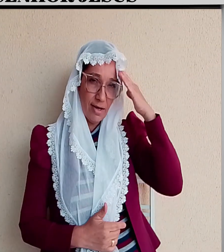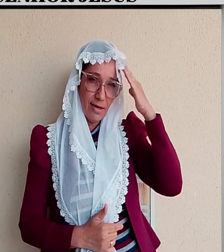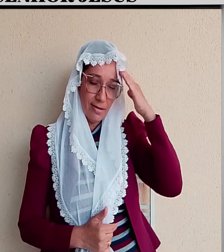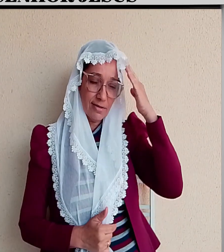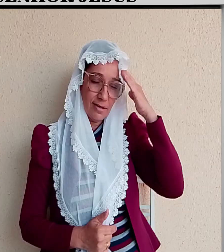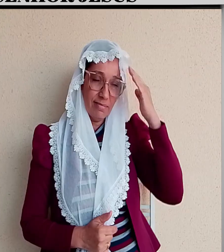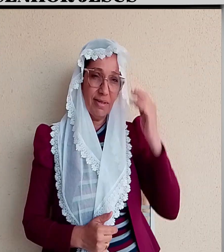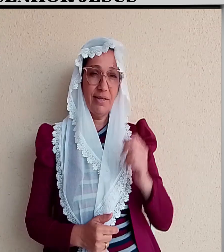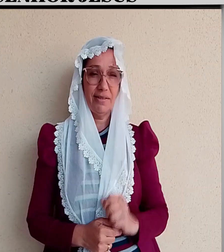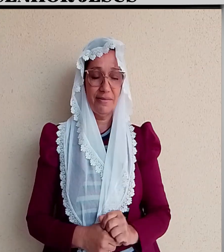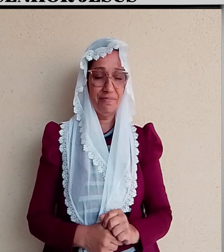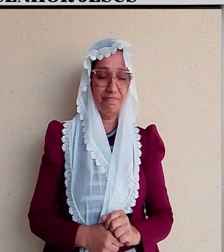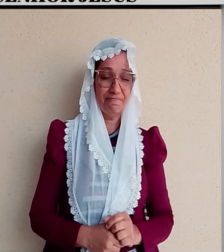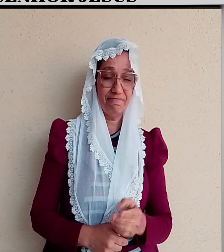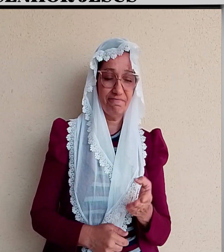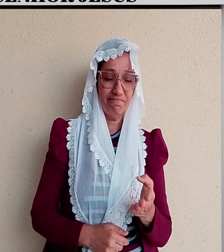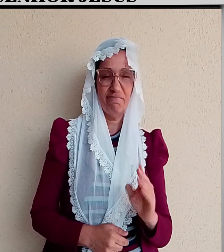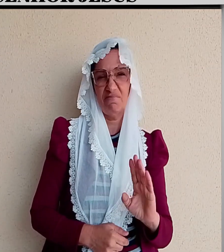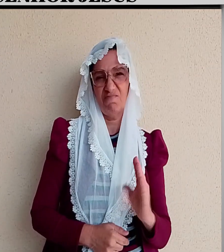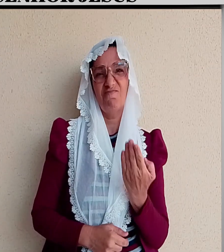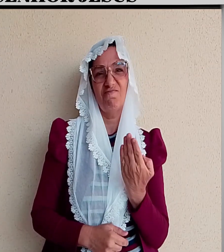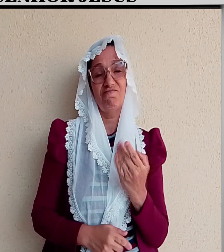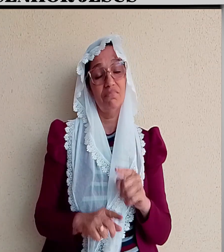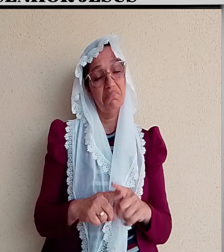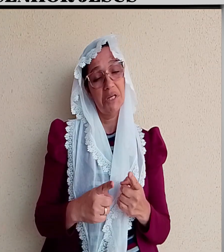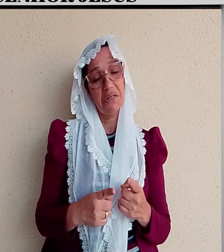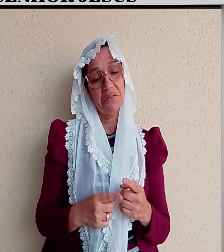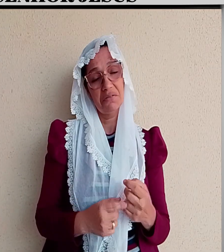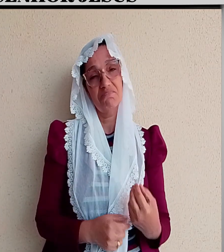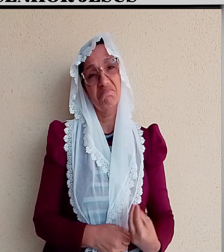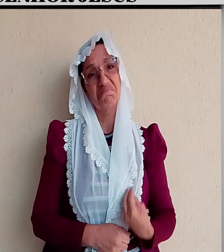Senhor Jesus, viver com um traidor ali muitos dias, muito tempo,